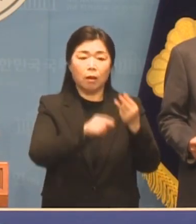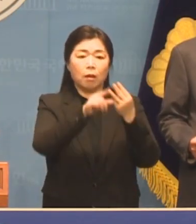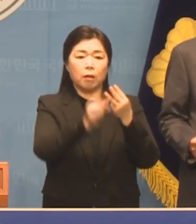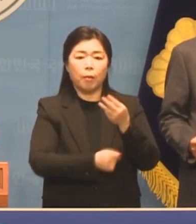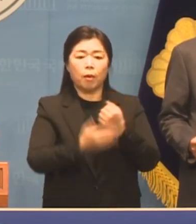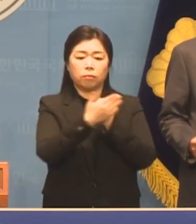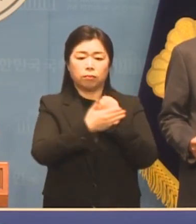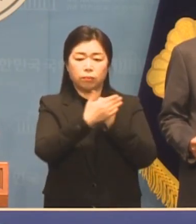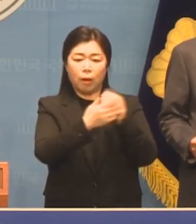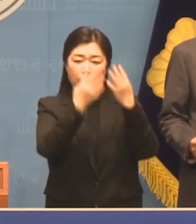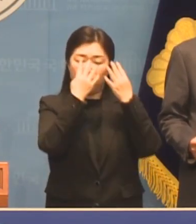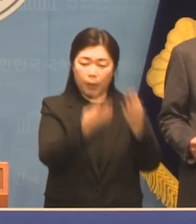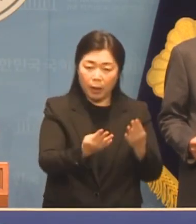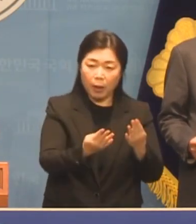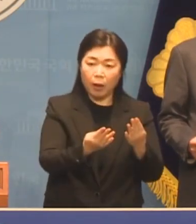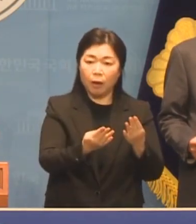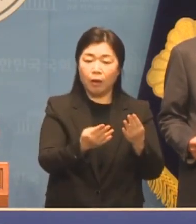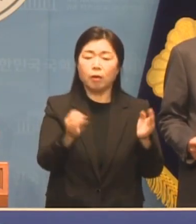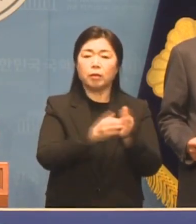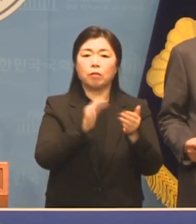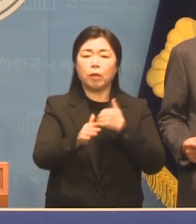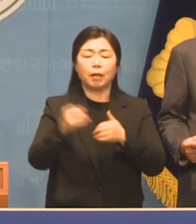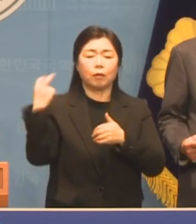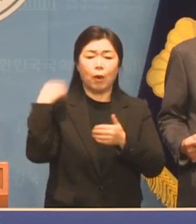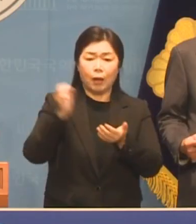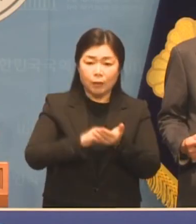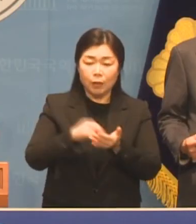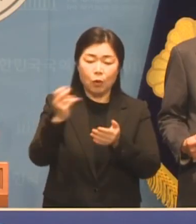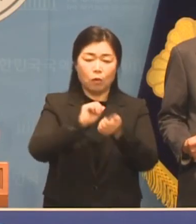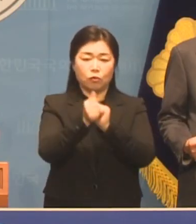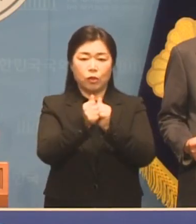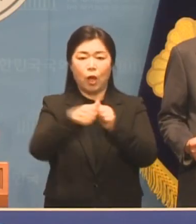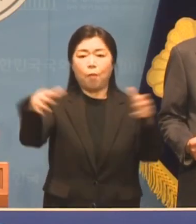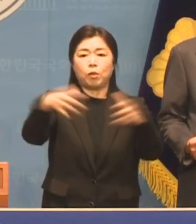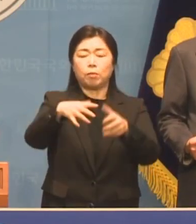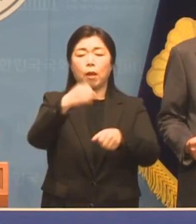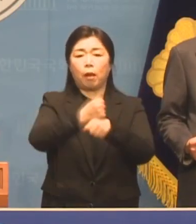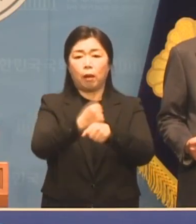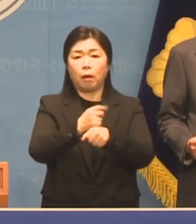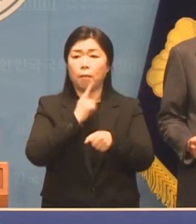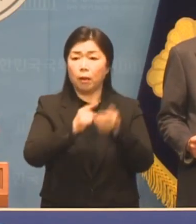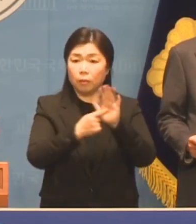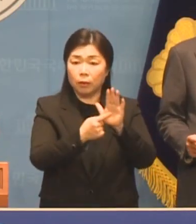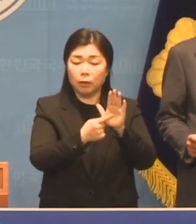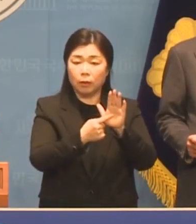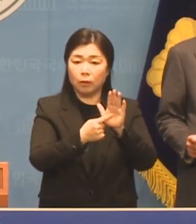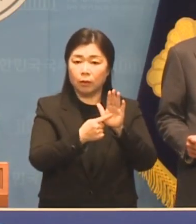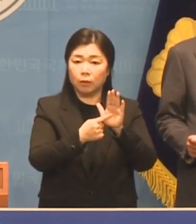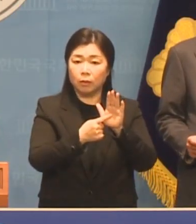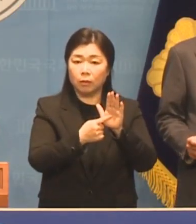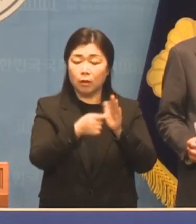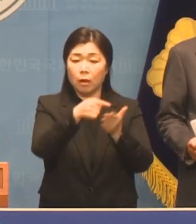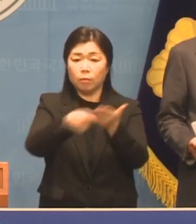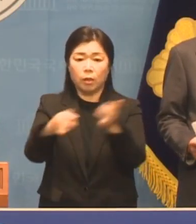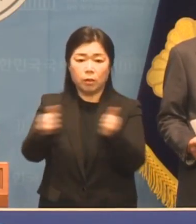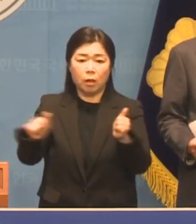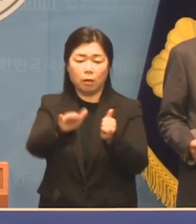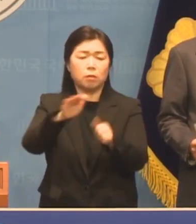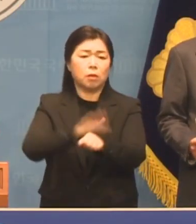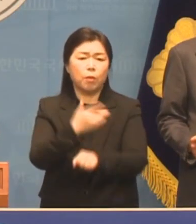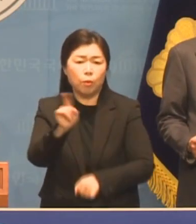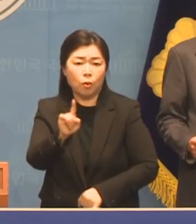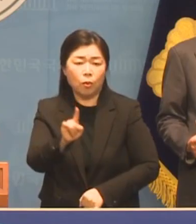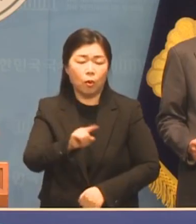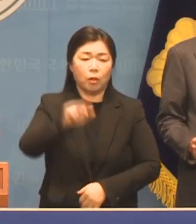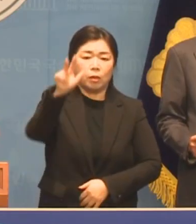출소하며 주주모집을 하겠다고 합니다. 피해자들의 잘못이 어디 있겠습니까? 이들은 전국 PBO,